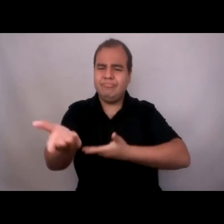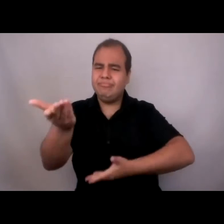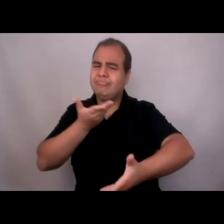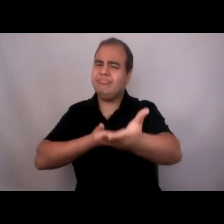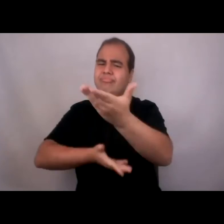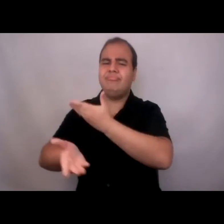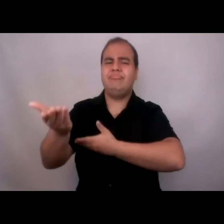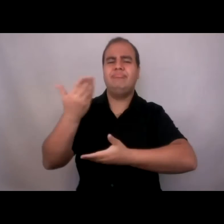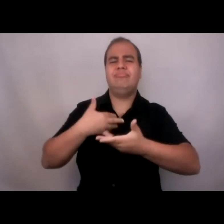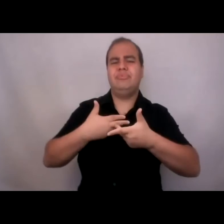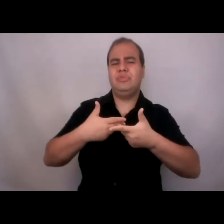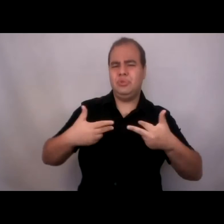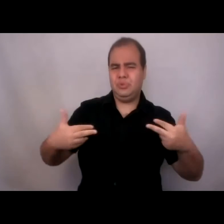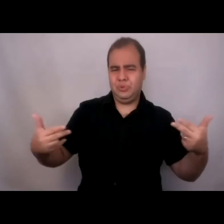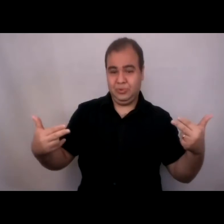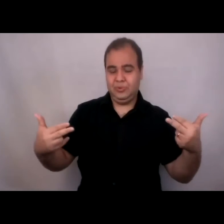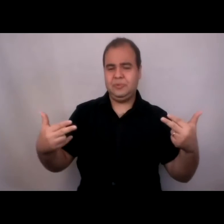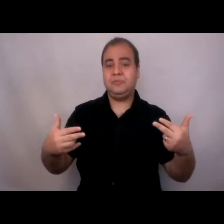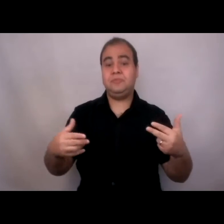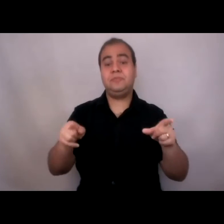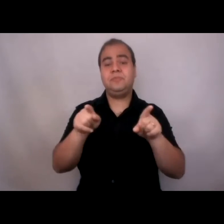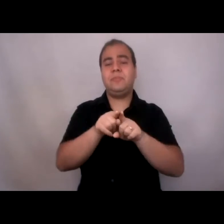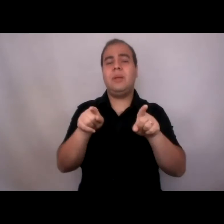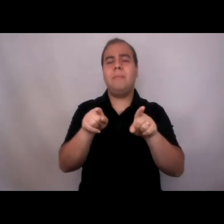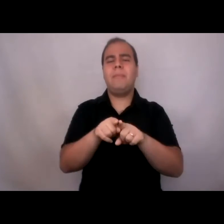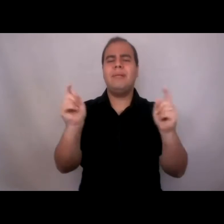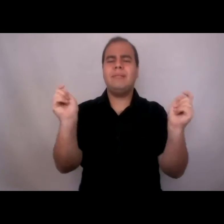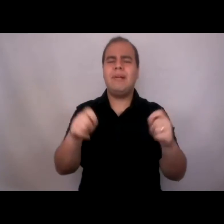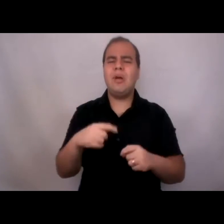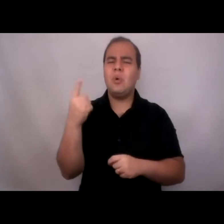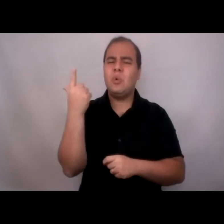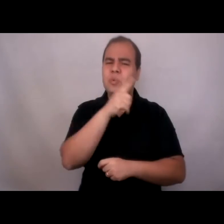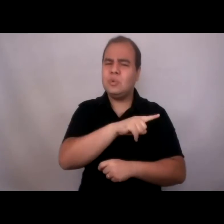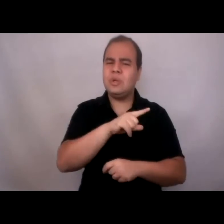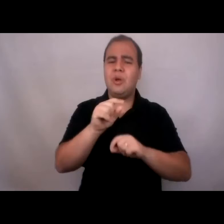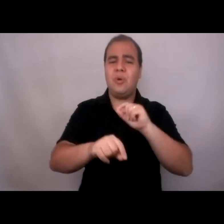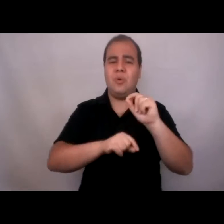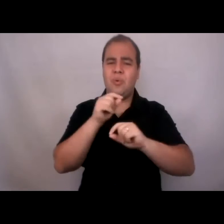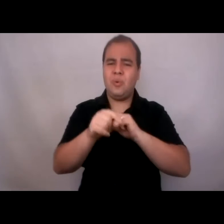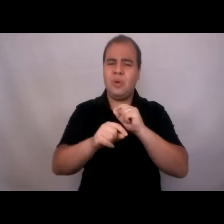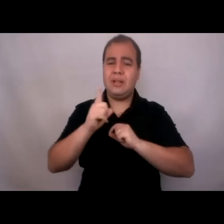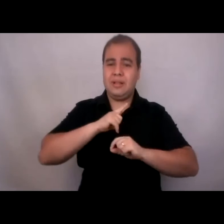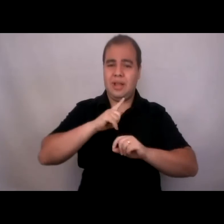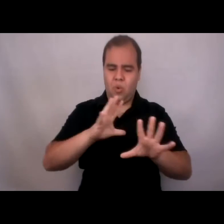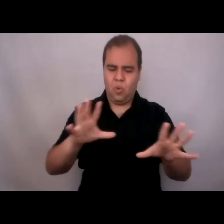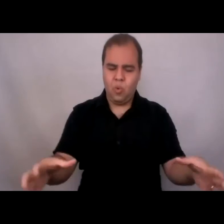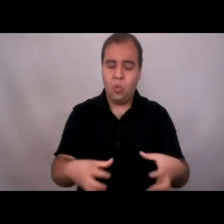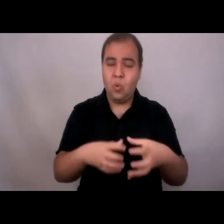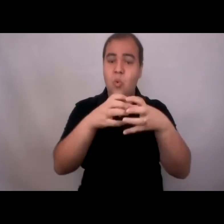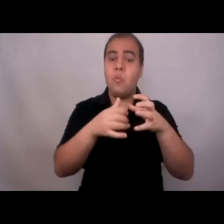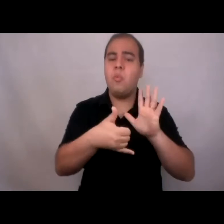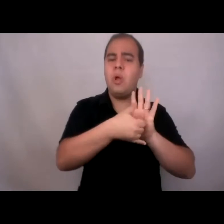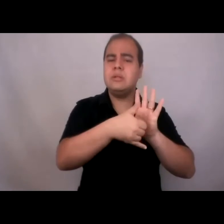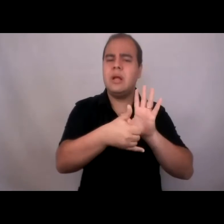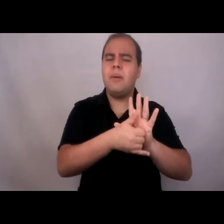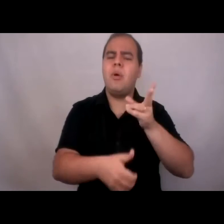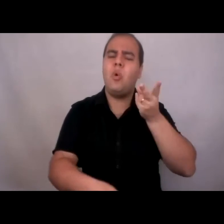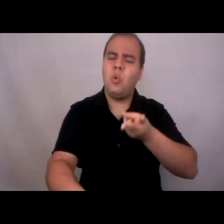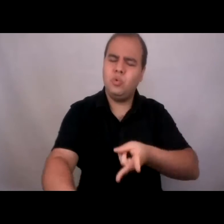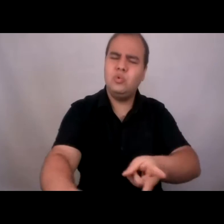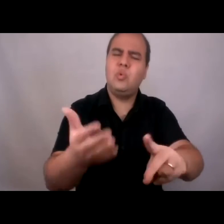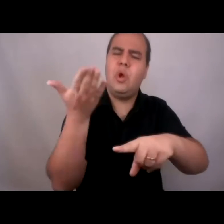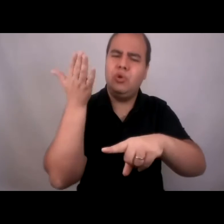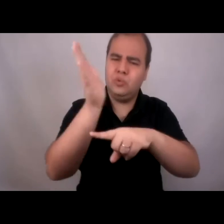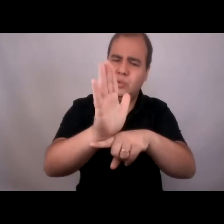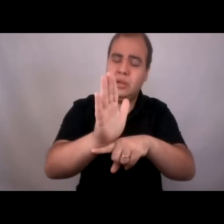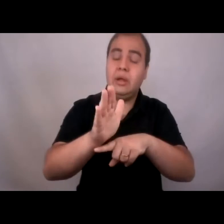de agora, e dentro daquela premissa da gente construir um grupo no WhatsApp para seguir contribuindo, né?